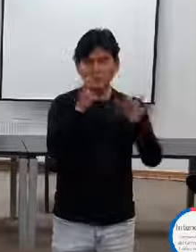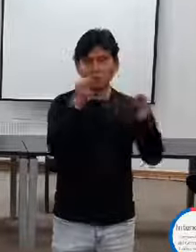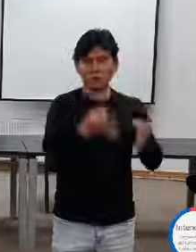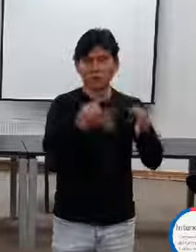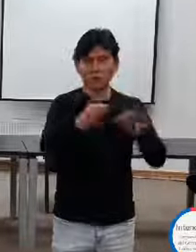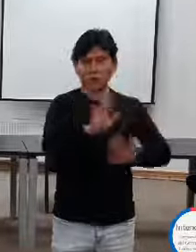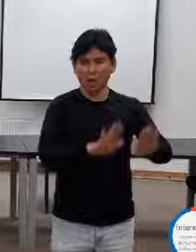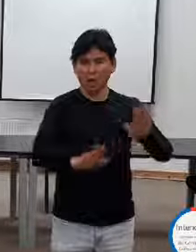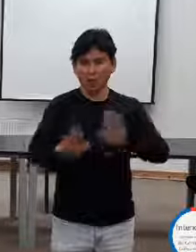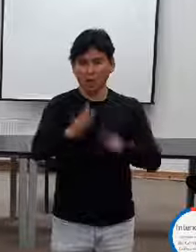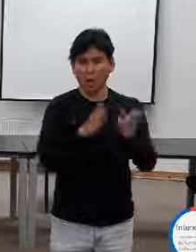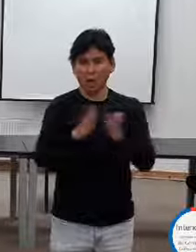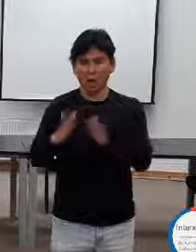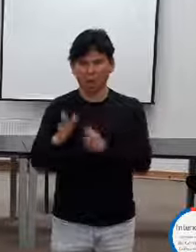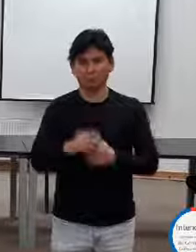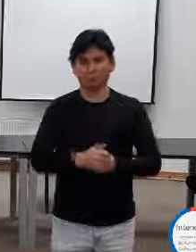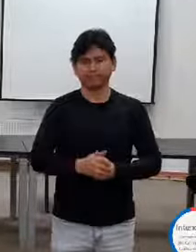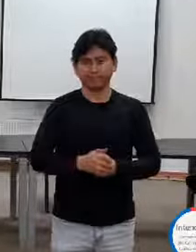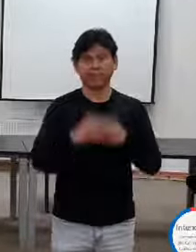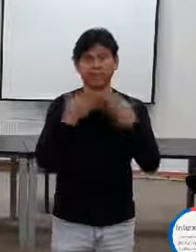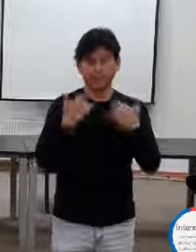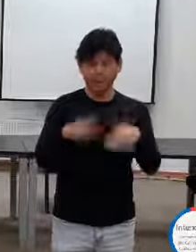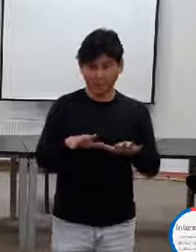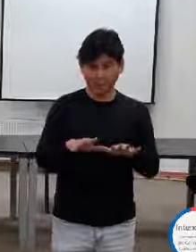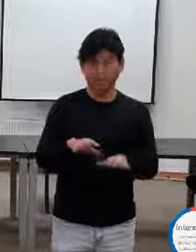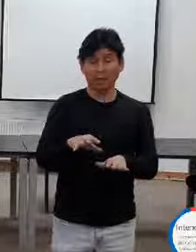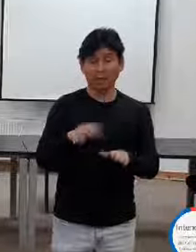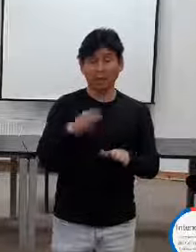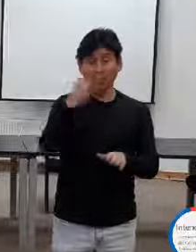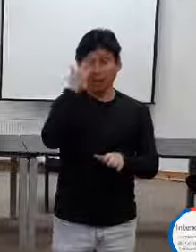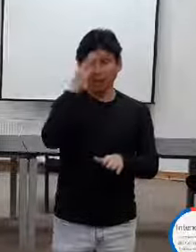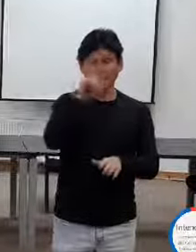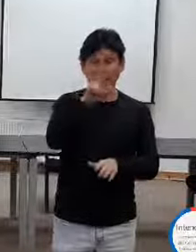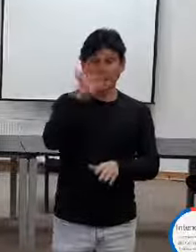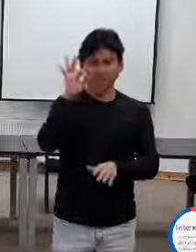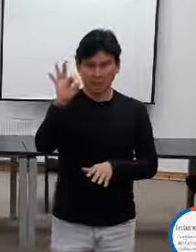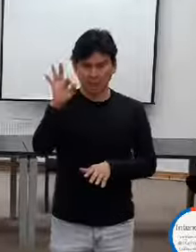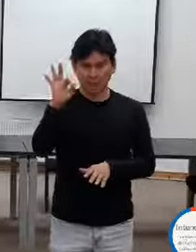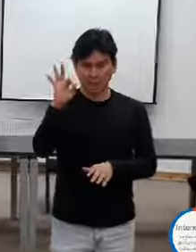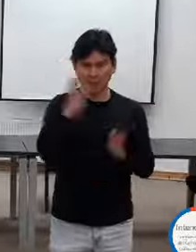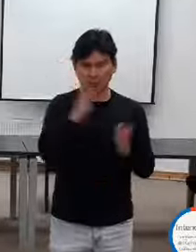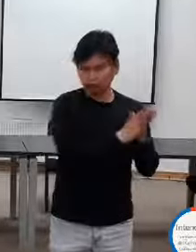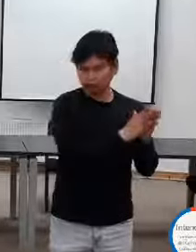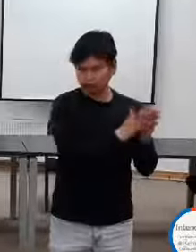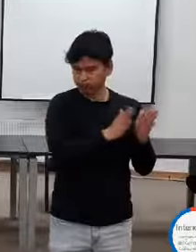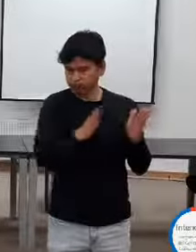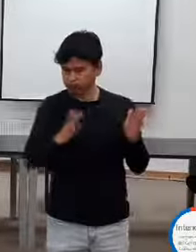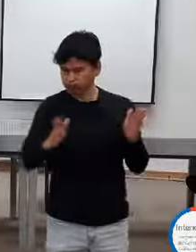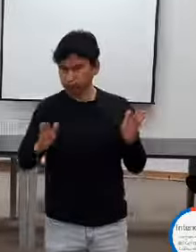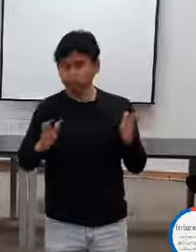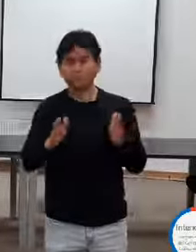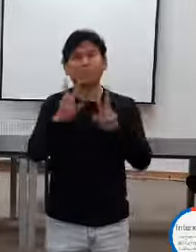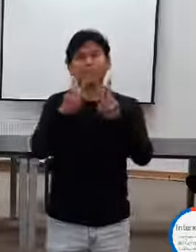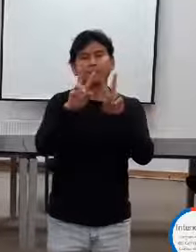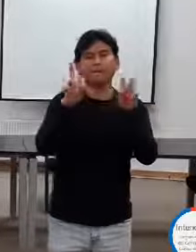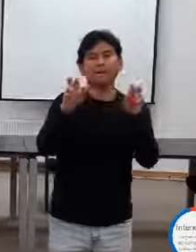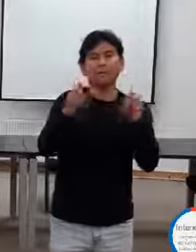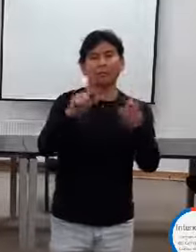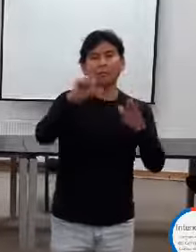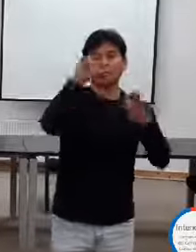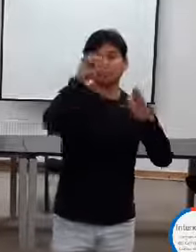y el orden público. Estamos ya en el día número 70 de este estado de excepción. En cuanto